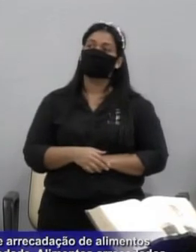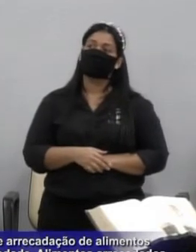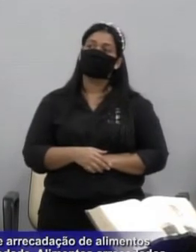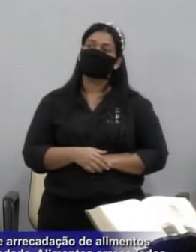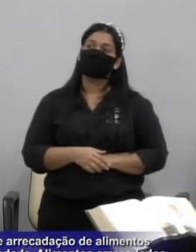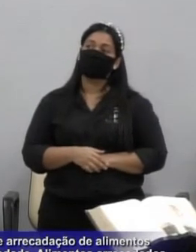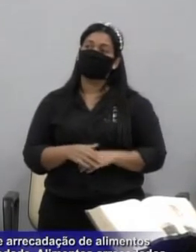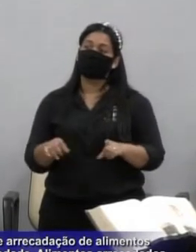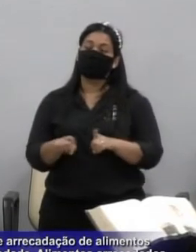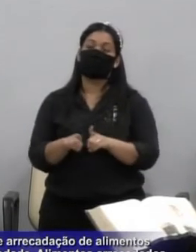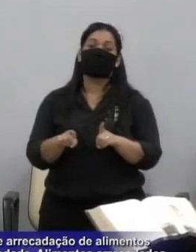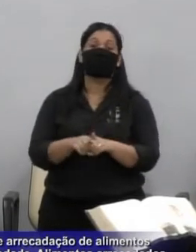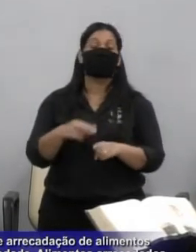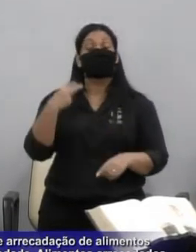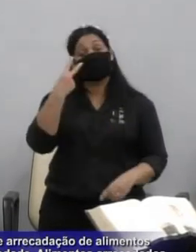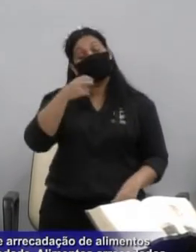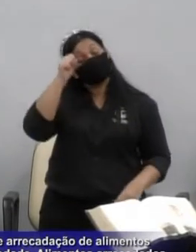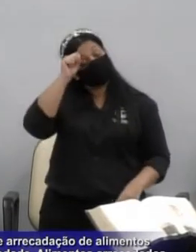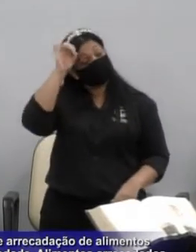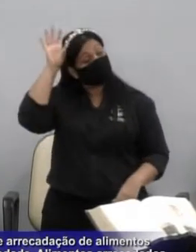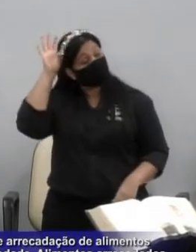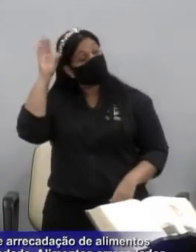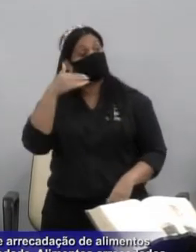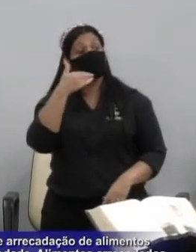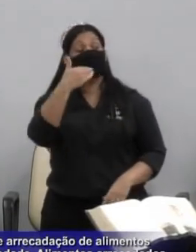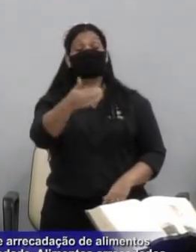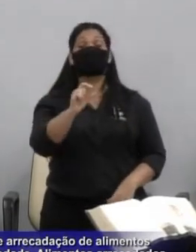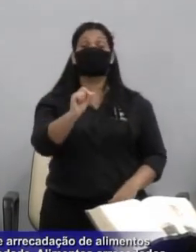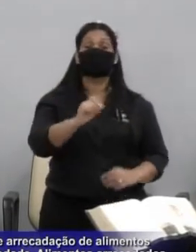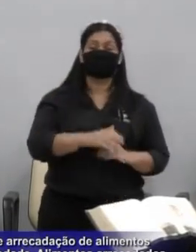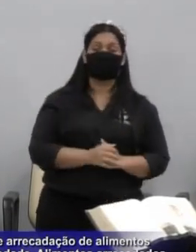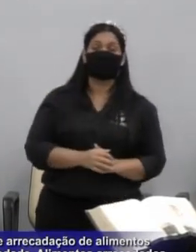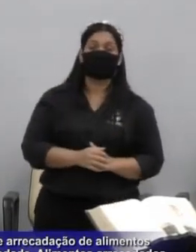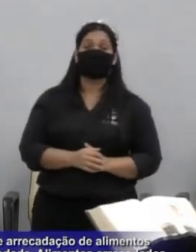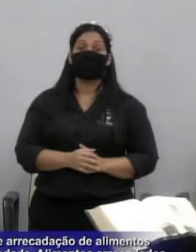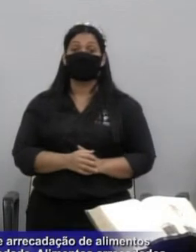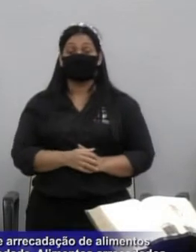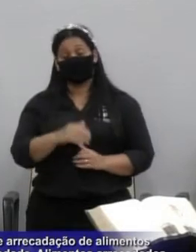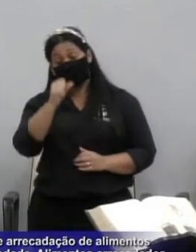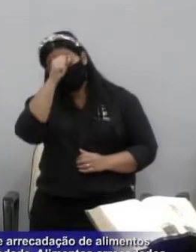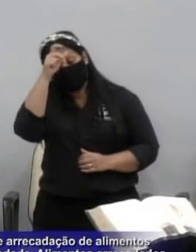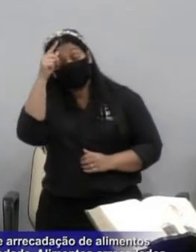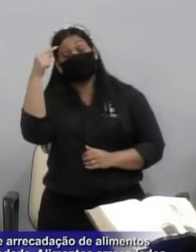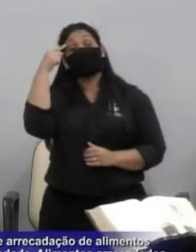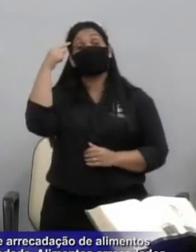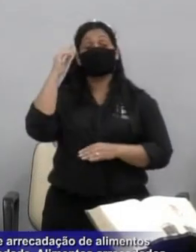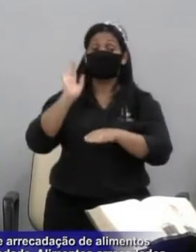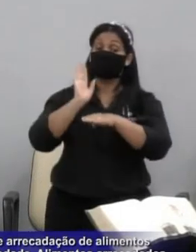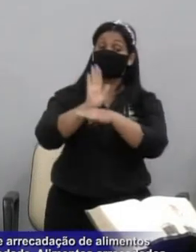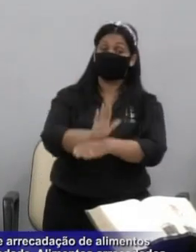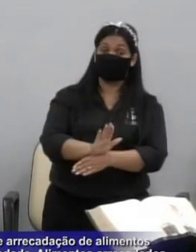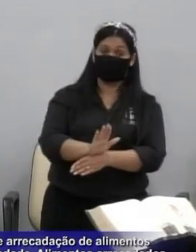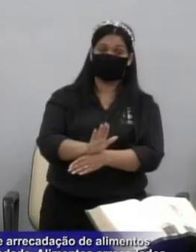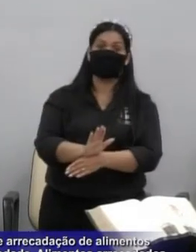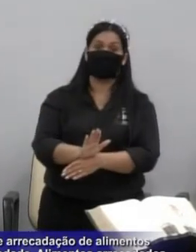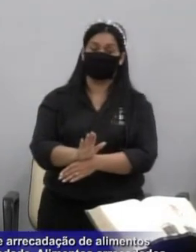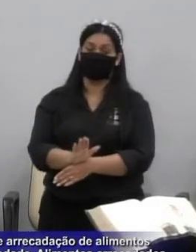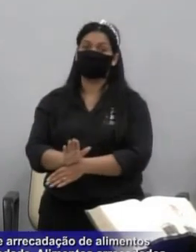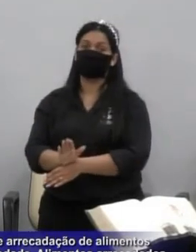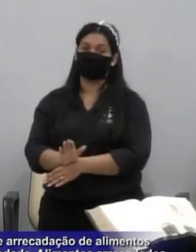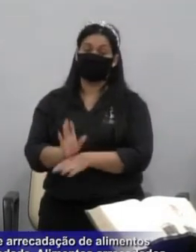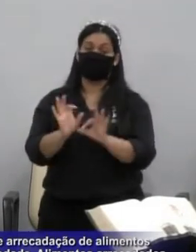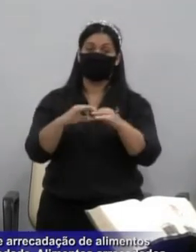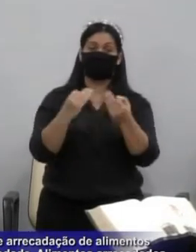como já fez o vereador João Paulo, cobrar também para que o município pense num auxílio, aí, auxílio